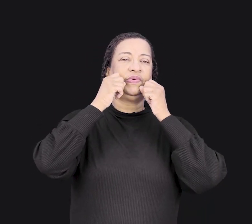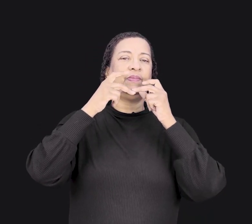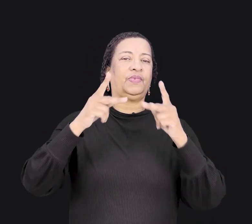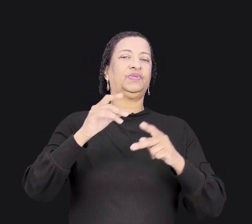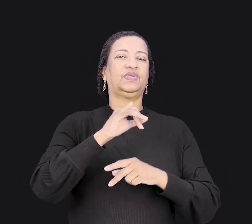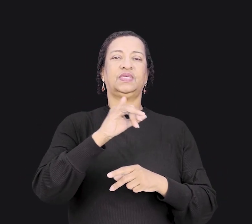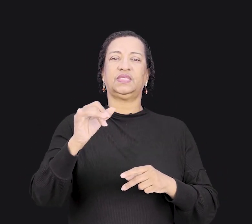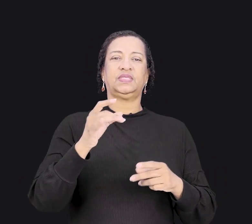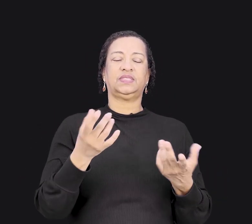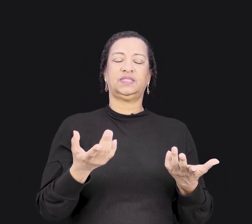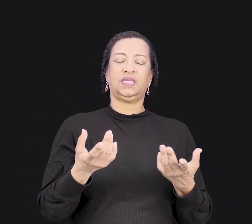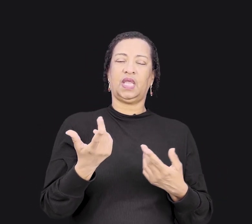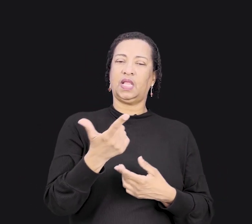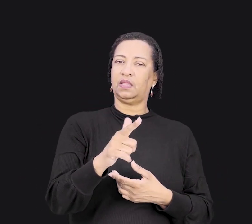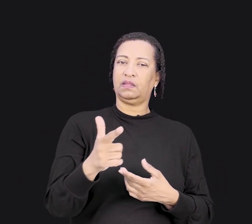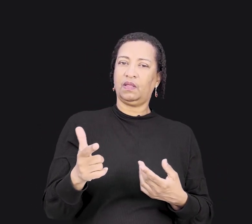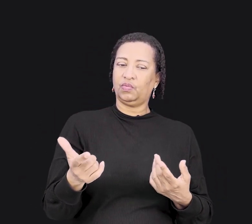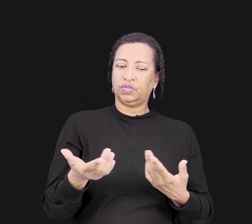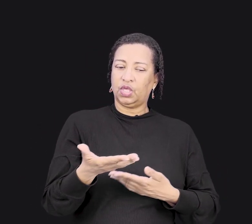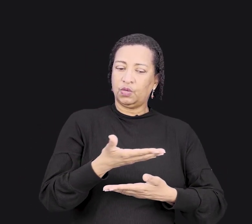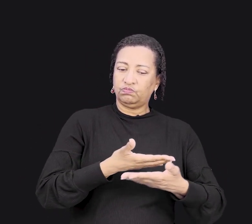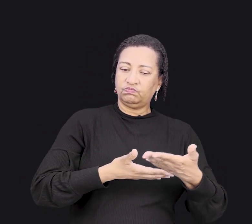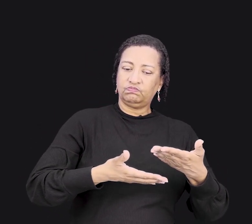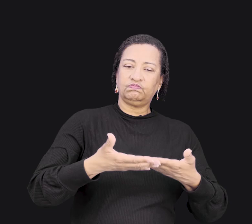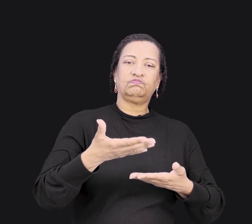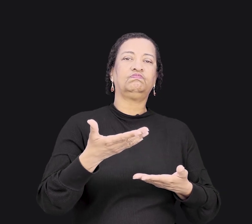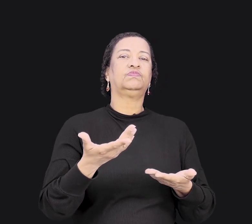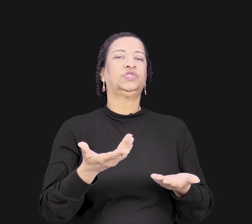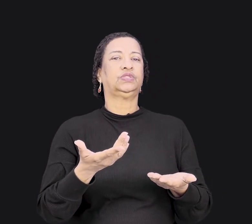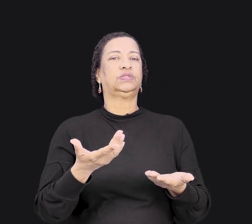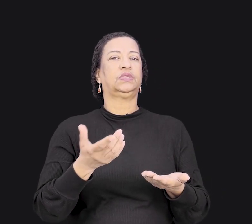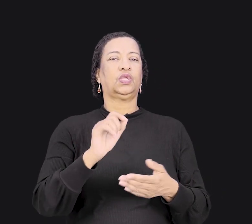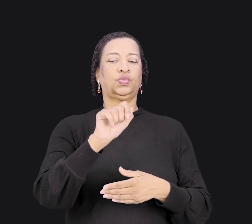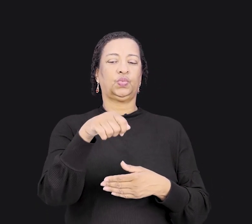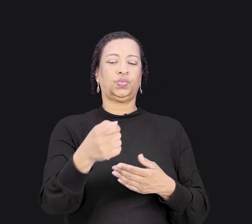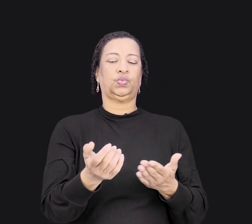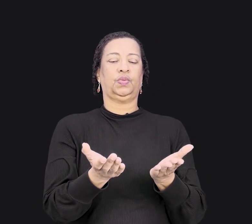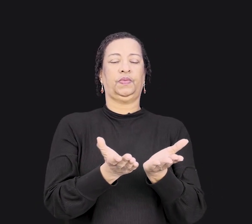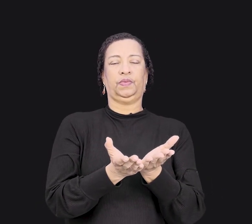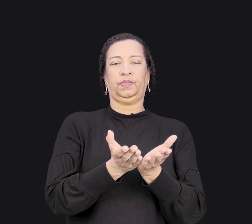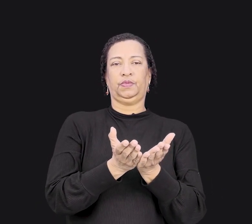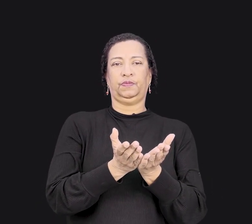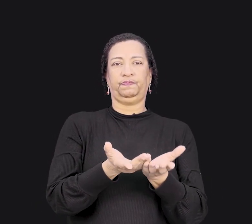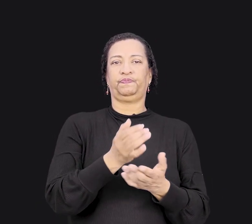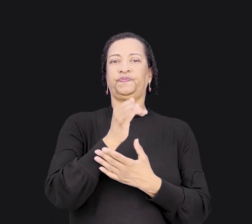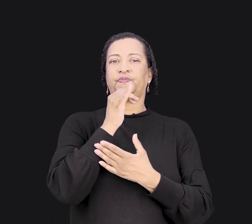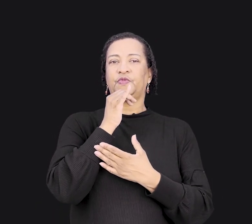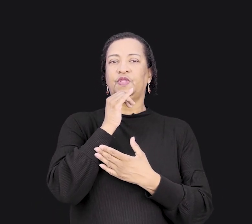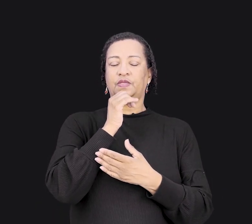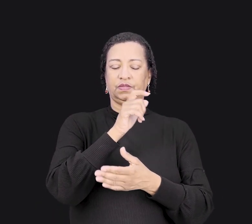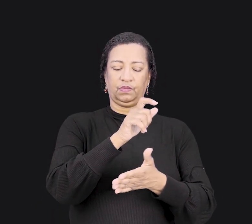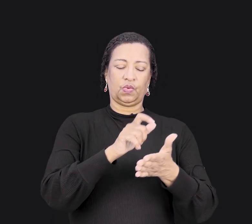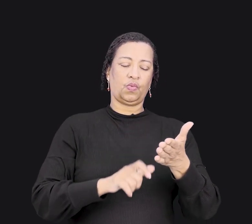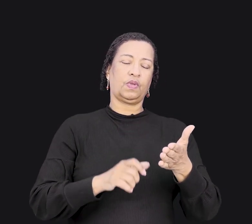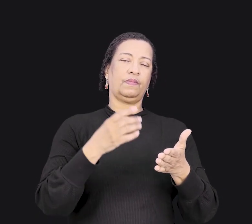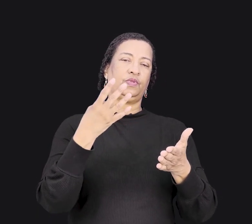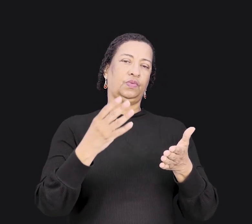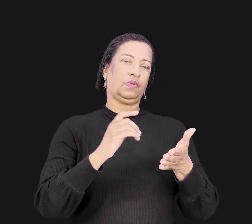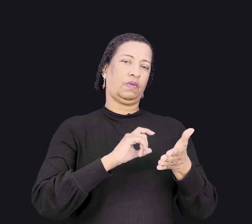estiver familiarizada com a simbologia da Bíblia. Tomemos, por exemplo, o capítulo 4 do Apocalipse.